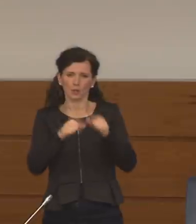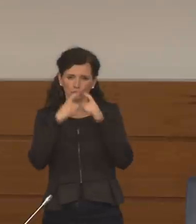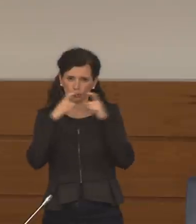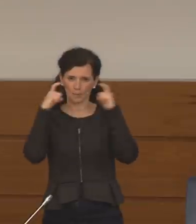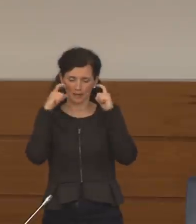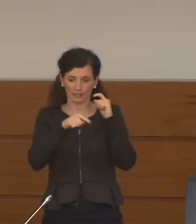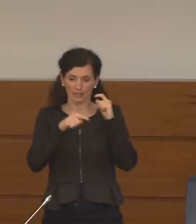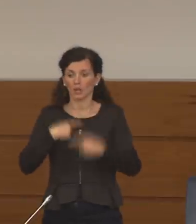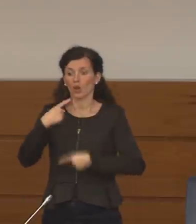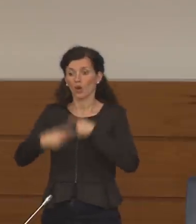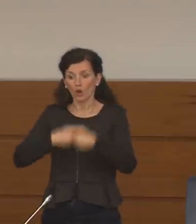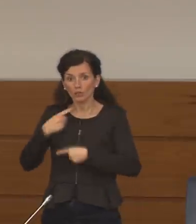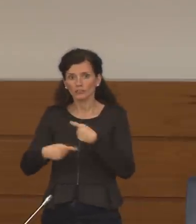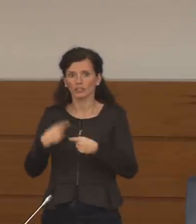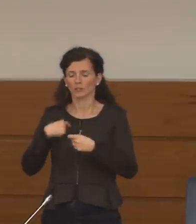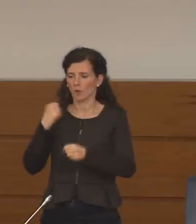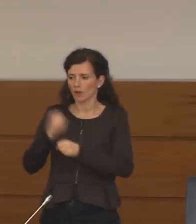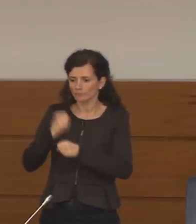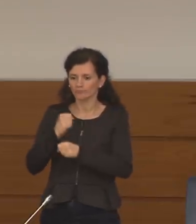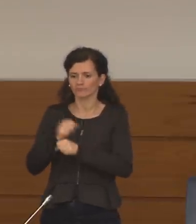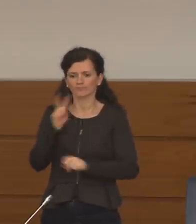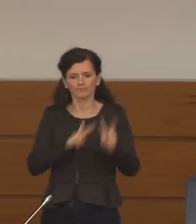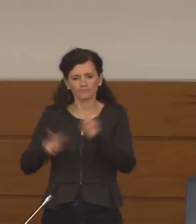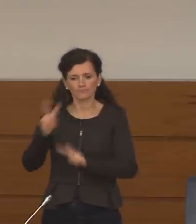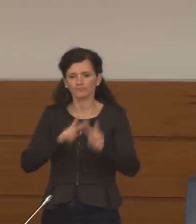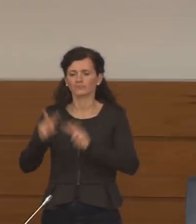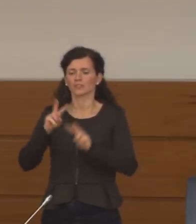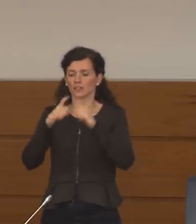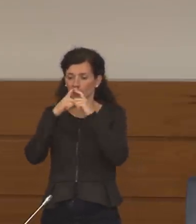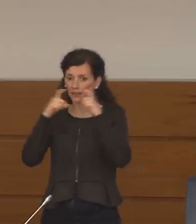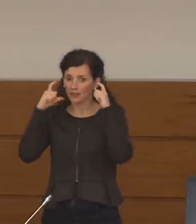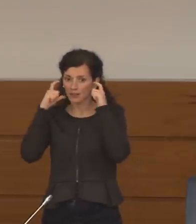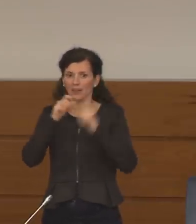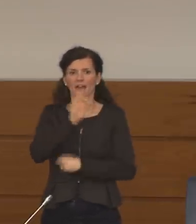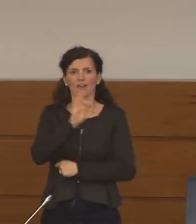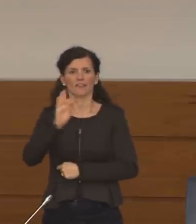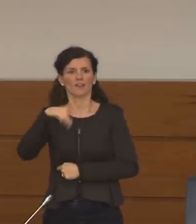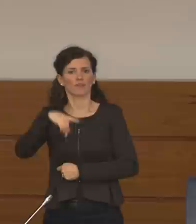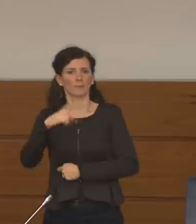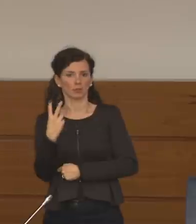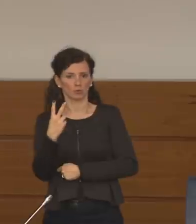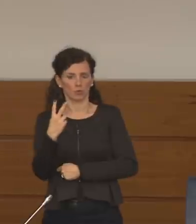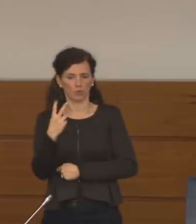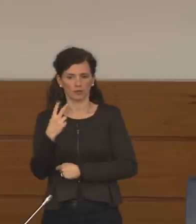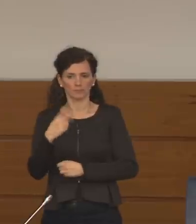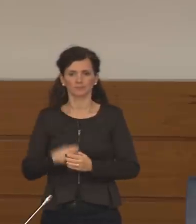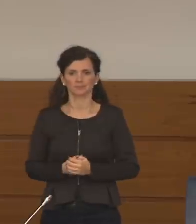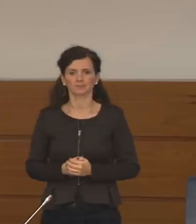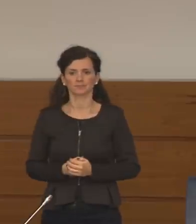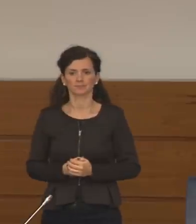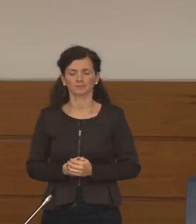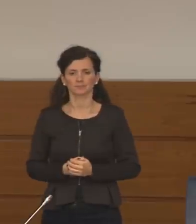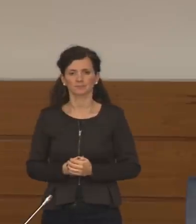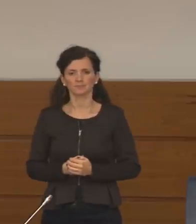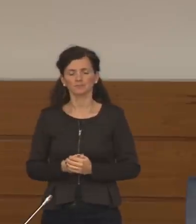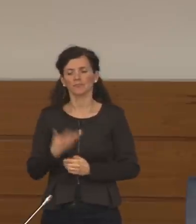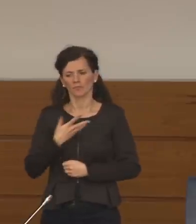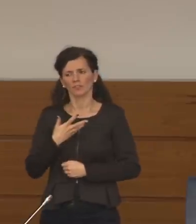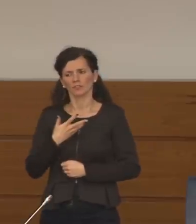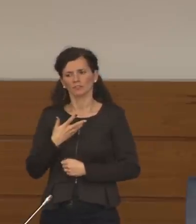del reperimento della fornitura di mascherine ffp2 abbiamo una